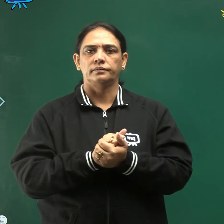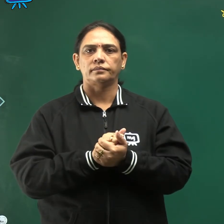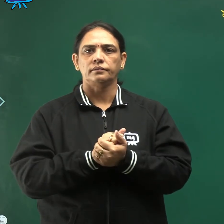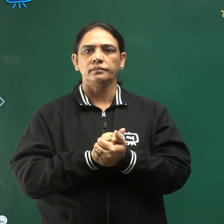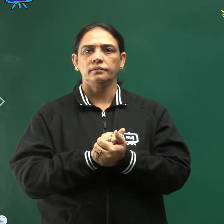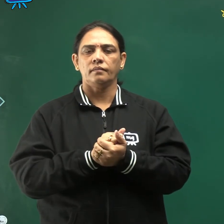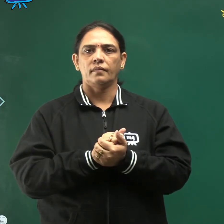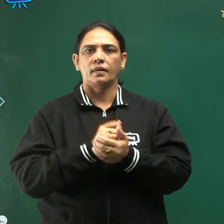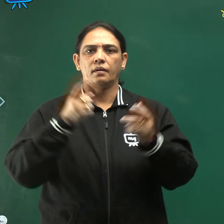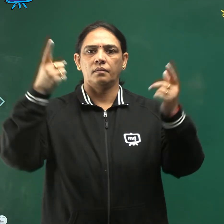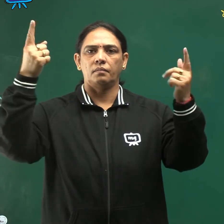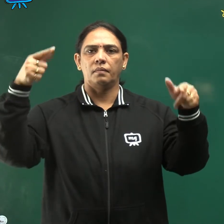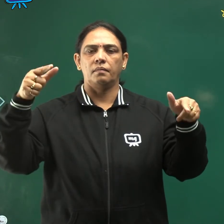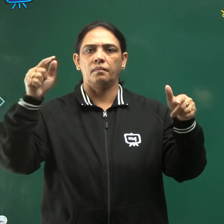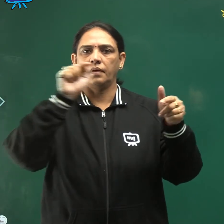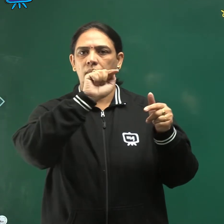बार लगाइए।